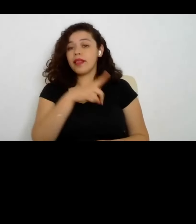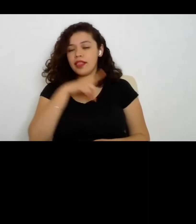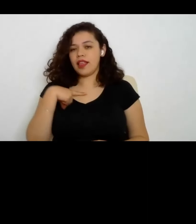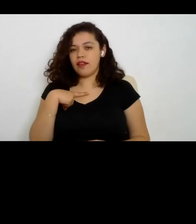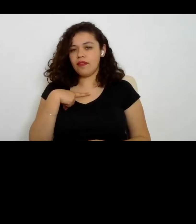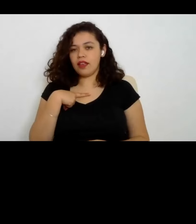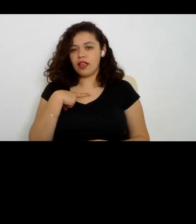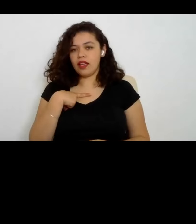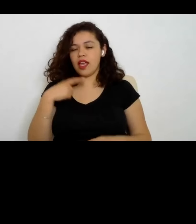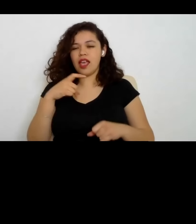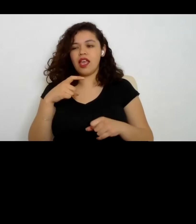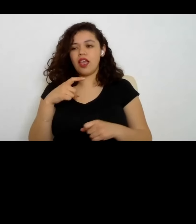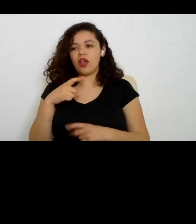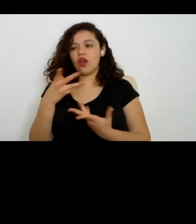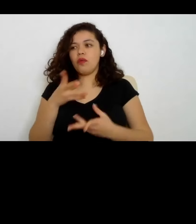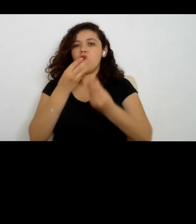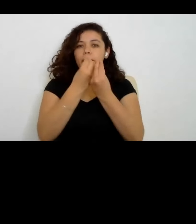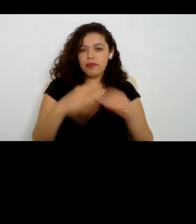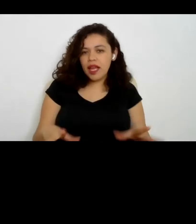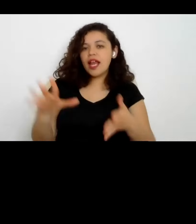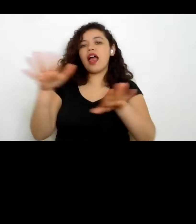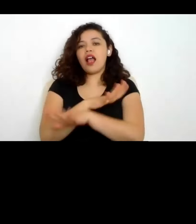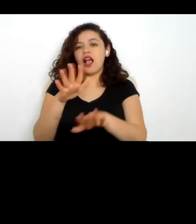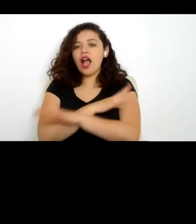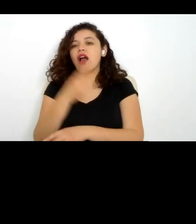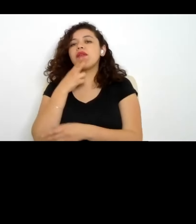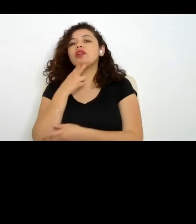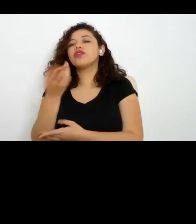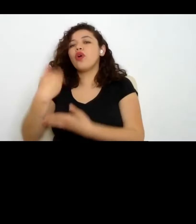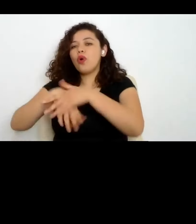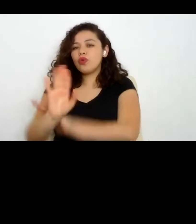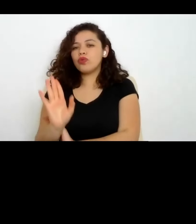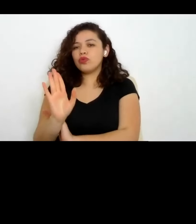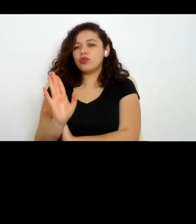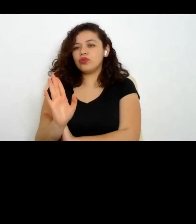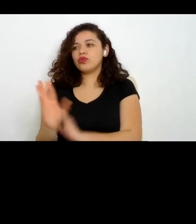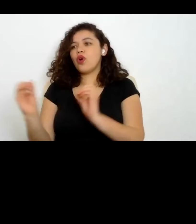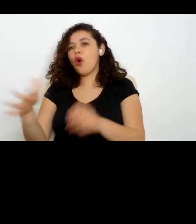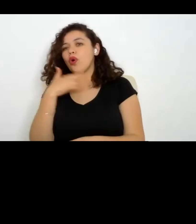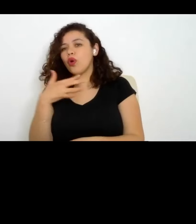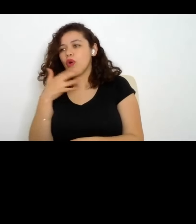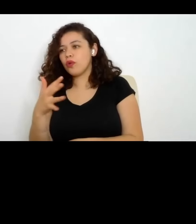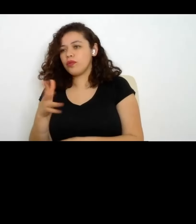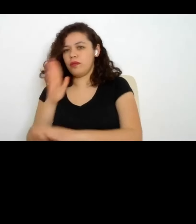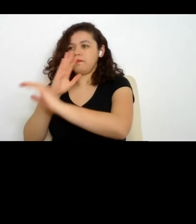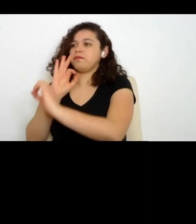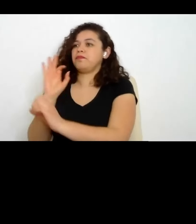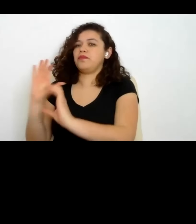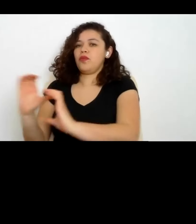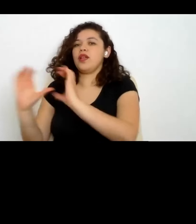su adulteración, su pérdida, consulta, uso o acceso no autorizado o fraudulento. Y deberá incluir cláusulas